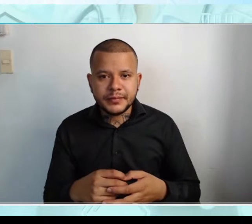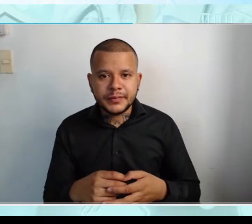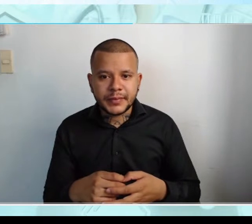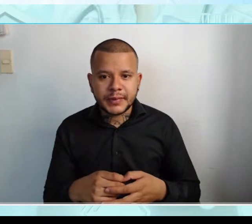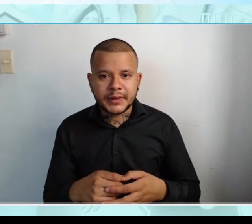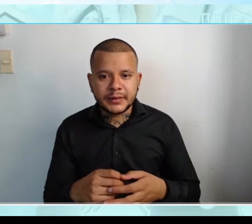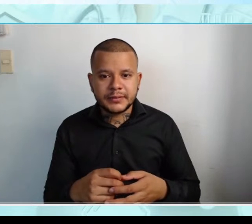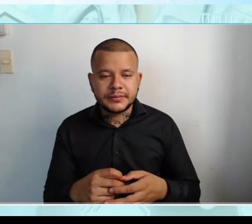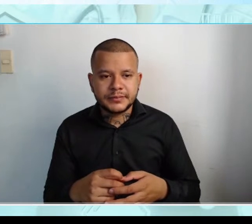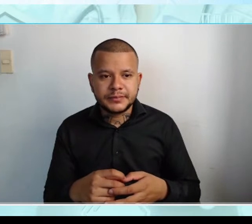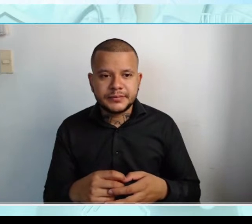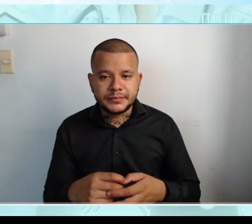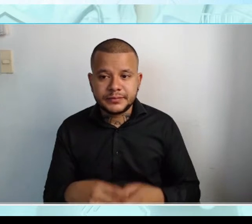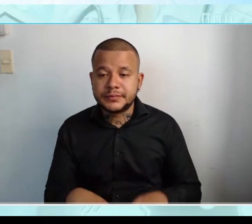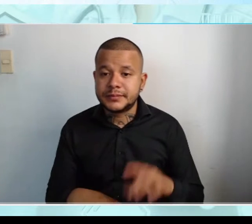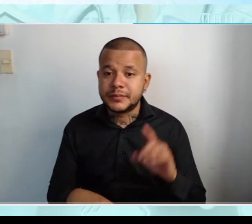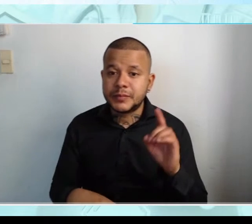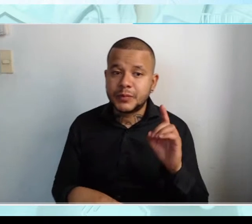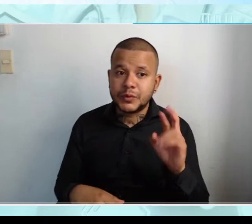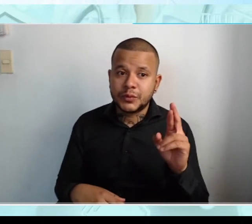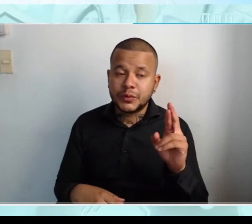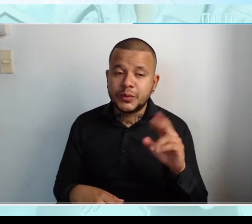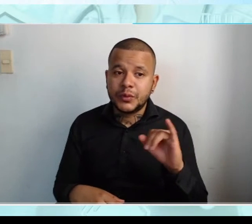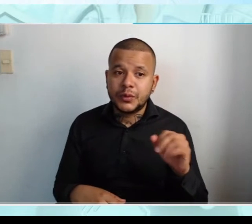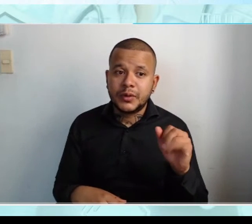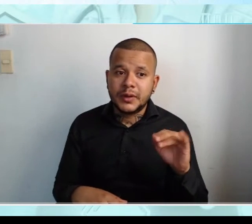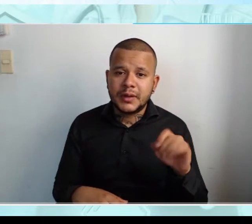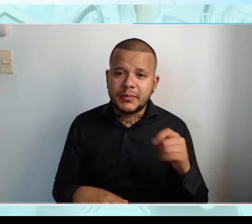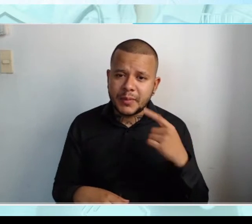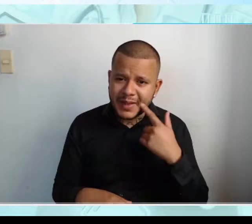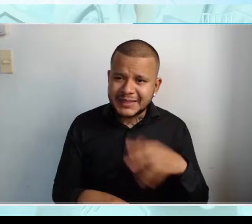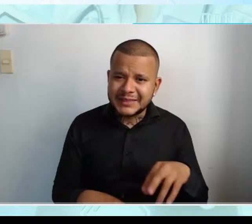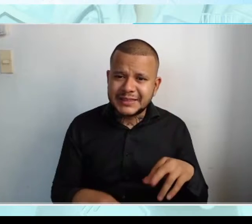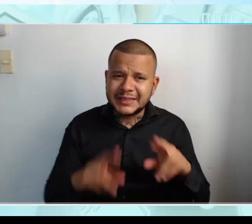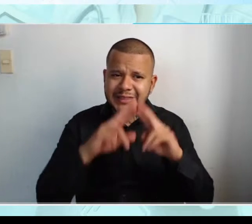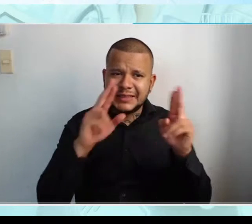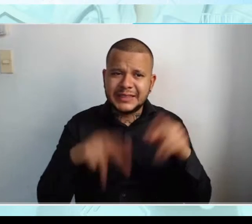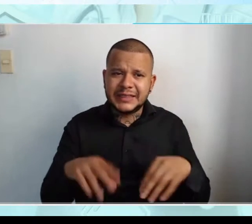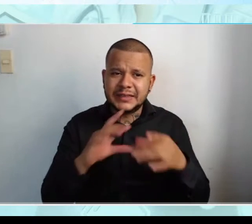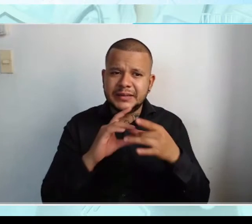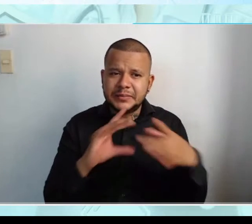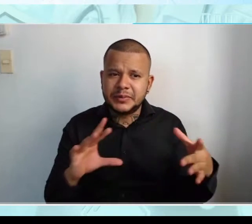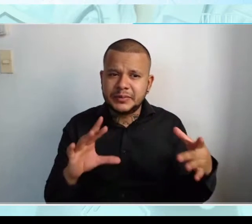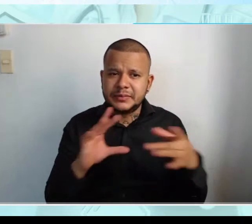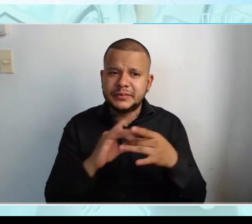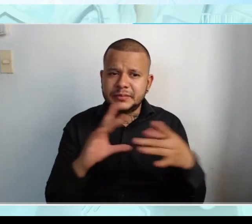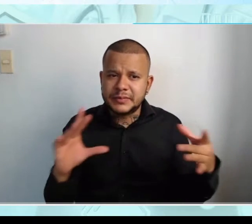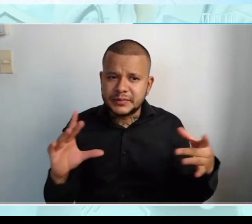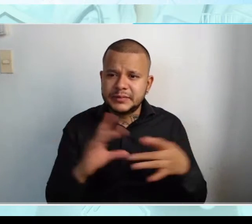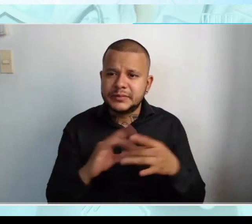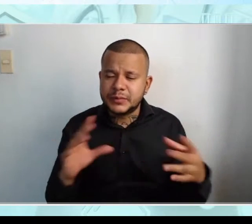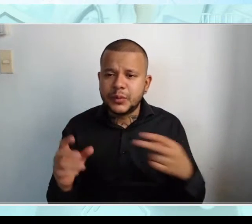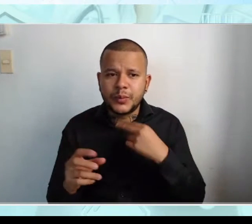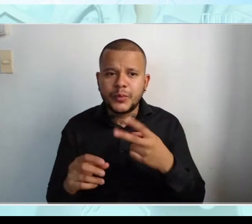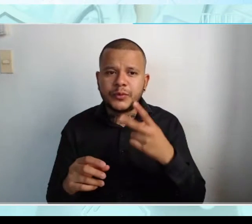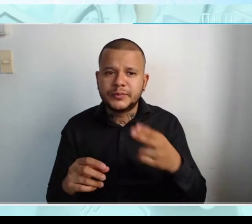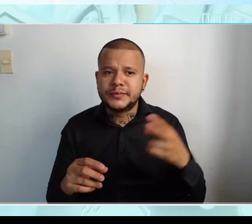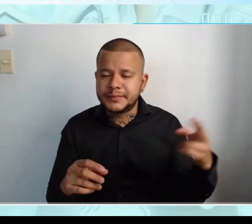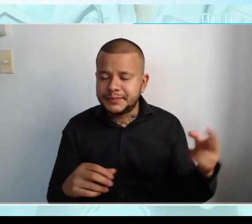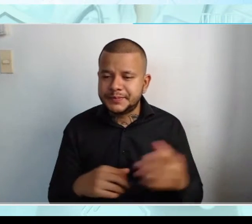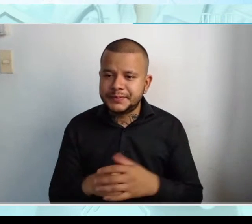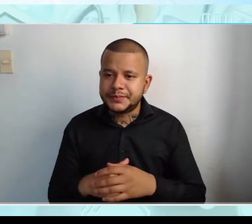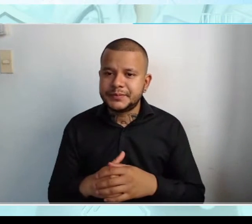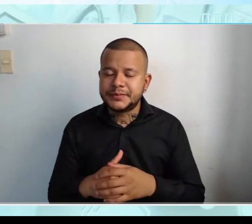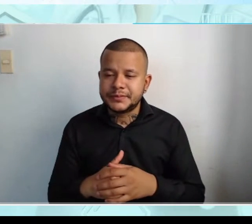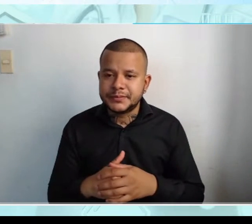Pues, doctor Jaime, parece ser que tiene una intermitencia con su conectividad y se nos congela la imagen